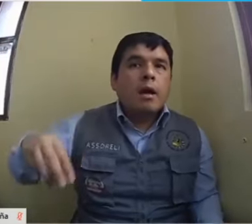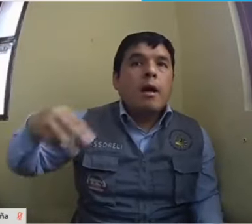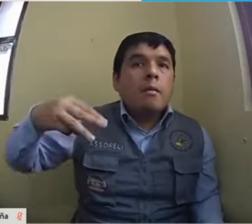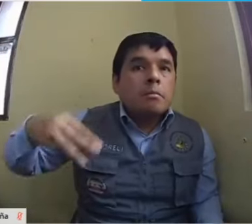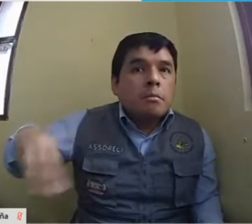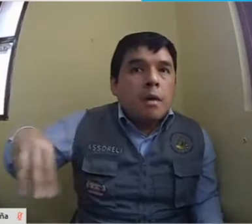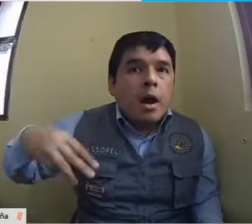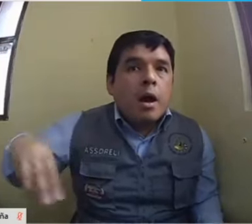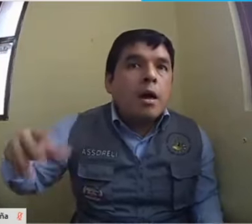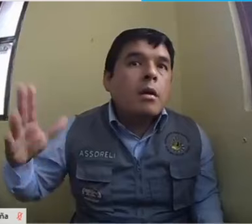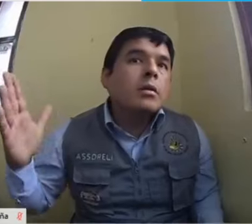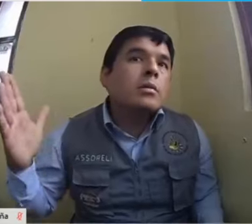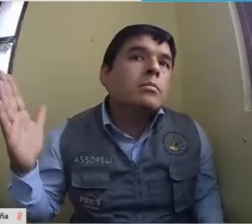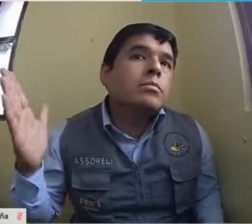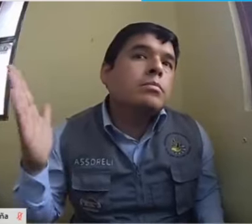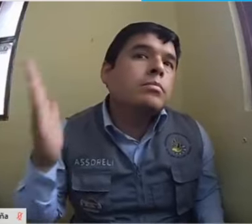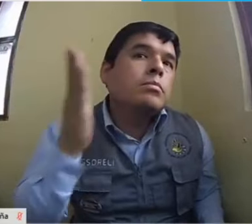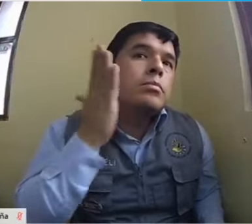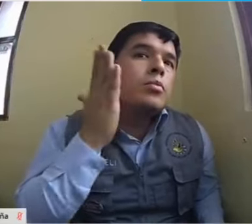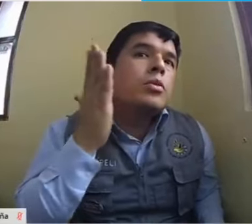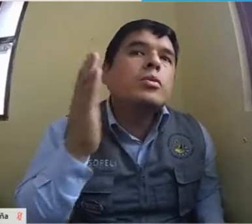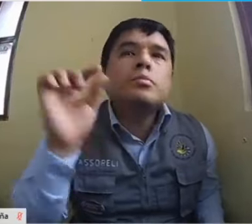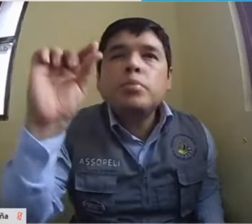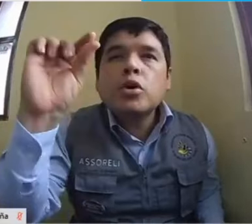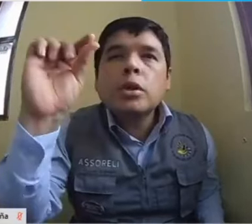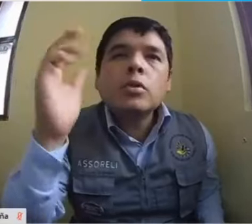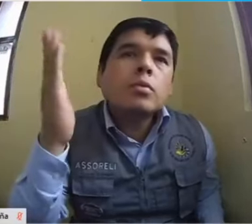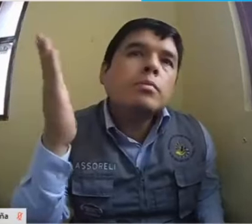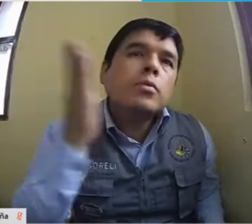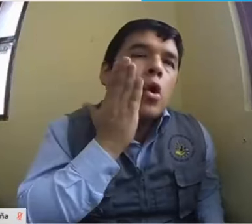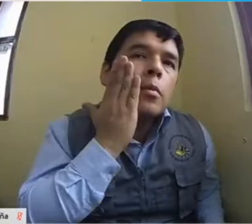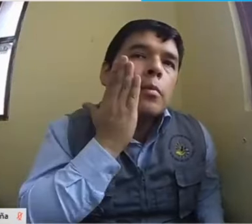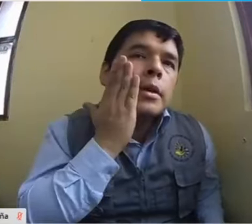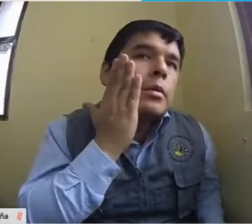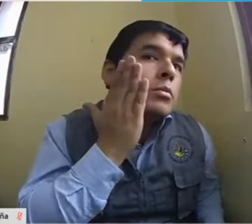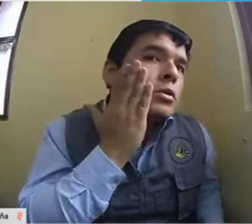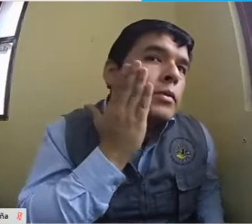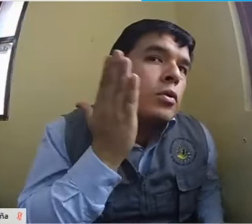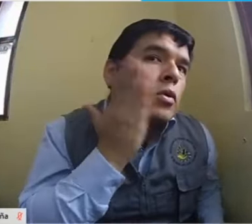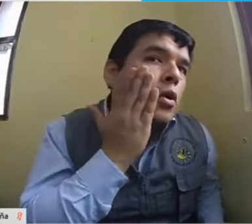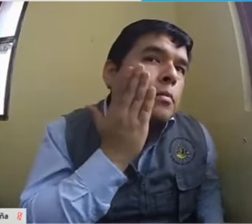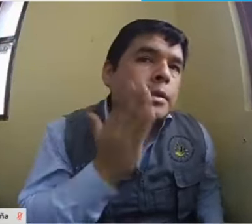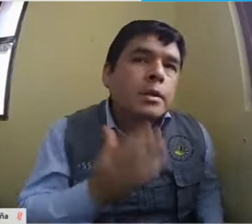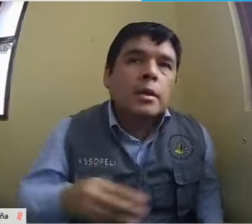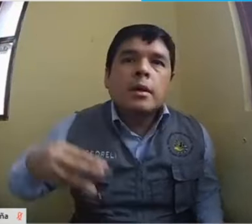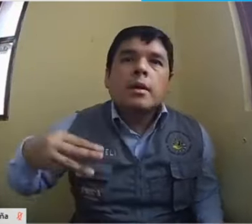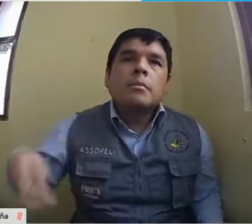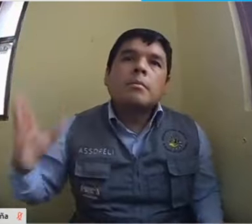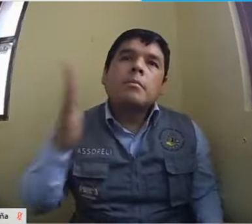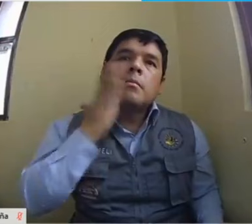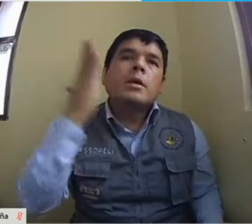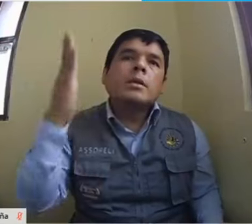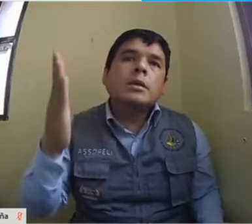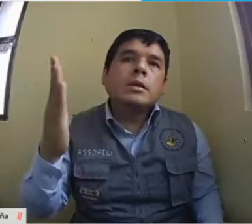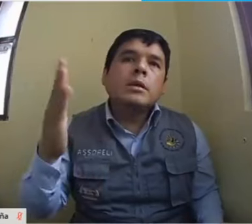pero con madrina se agrega un golpecito, un poquito, dice Ronald, en la mejilla.